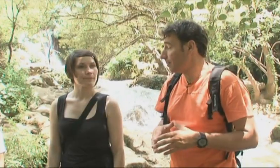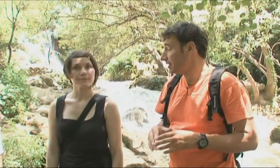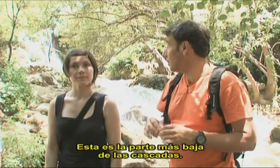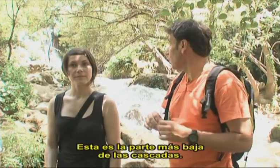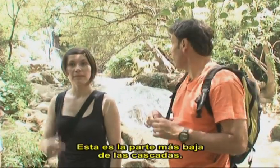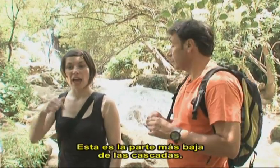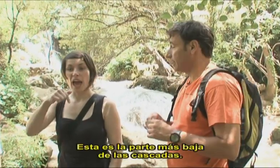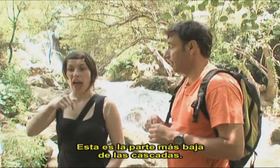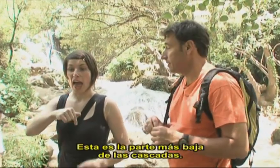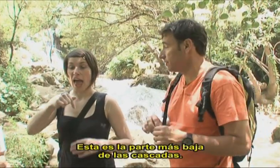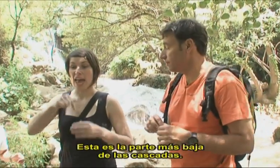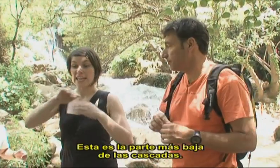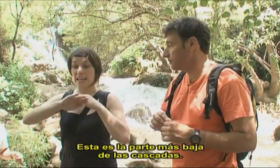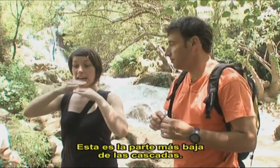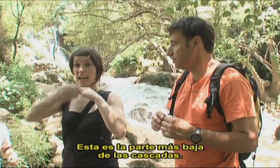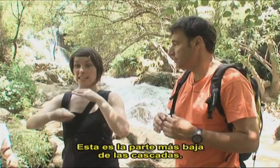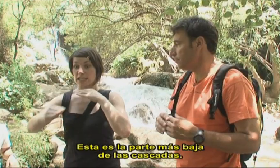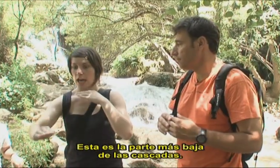Esta es la parte más baja de las cascadas